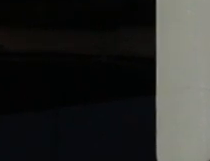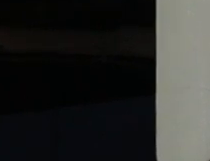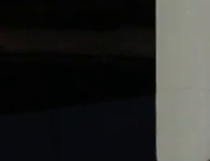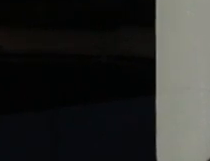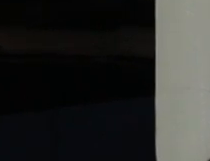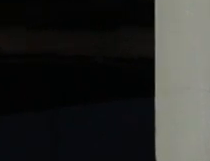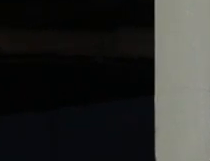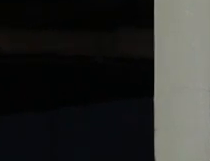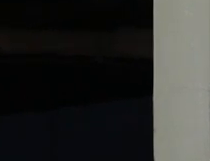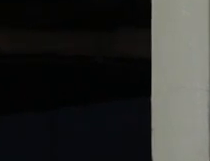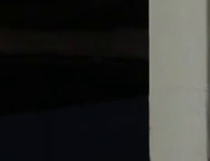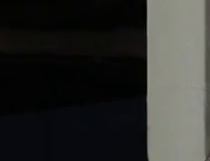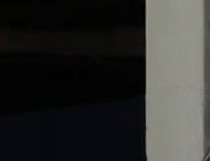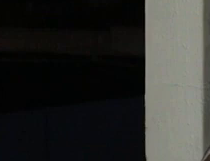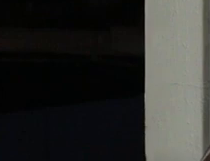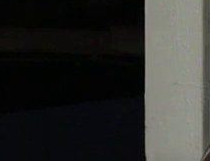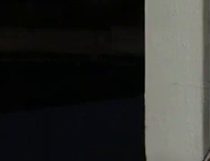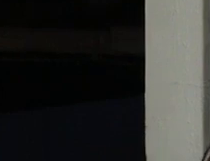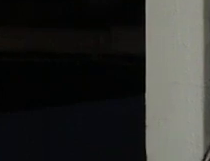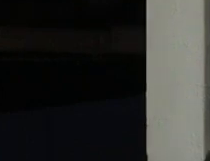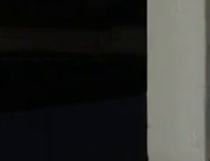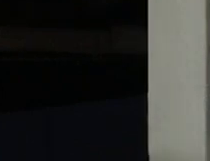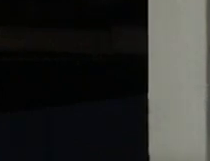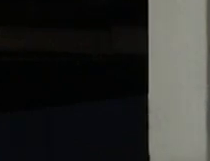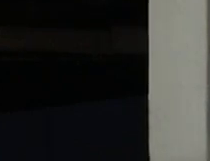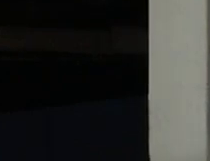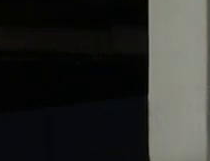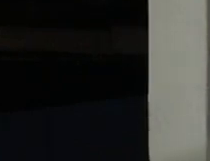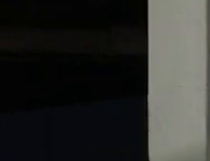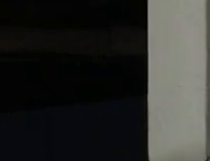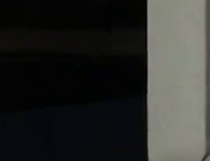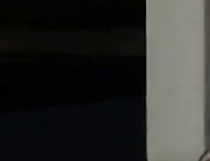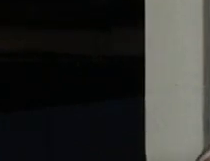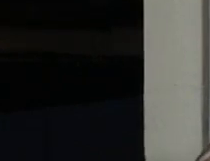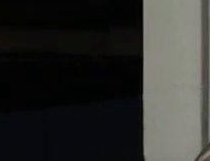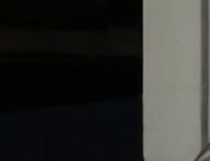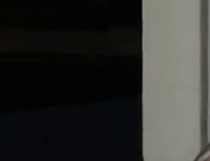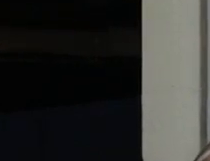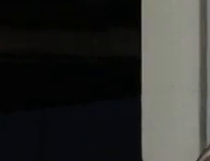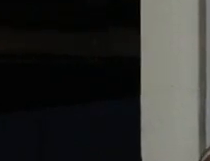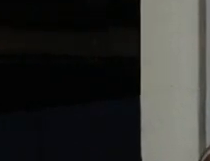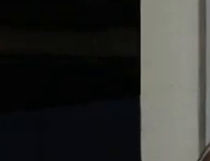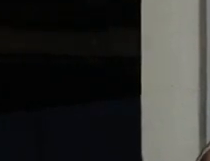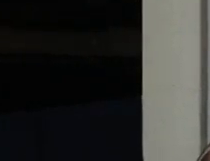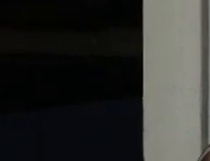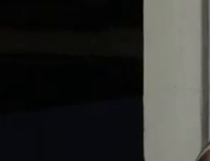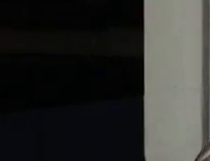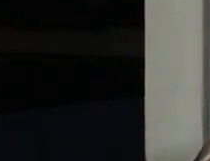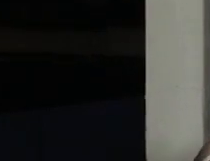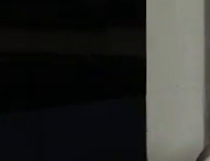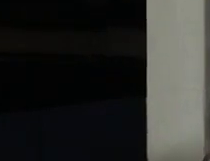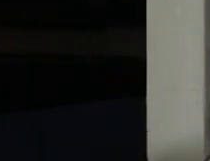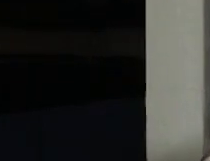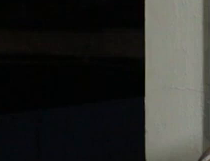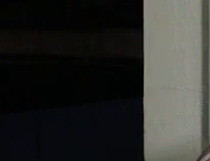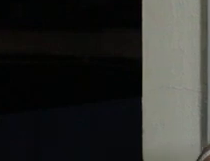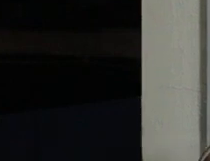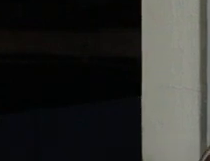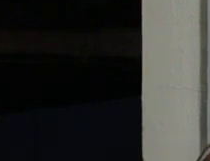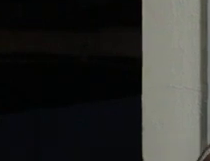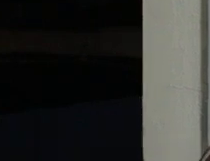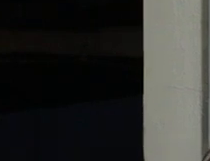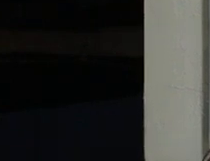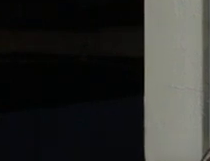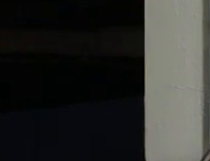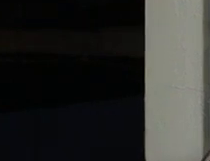restauro. Não tem vantagem. A prefeitura não nos fornece nada nesse sentido, né? Enfim, então, como a maioria dos